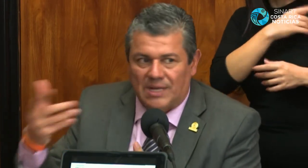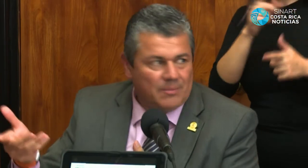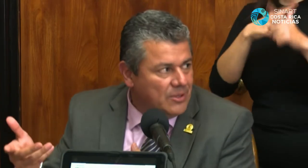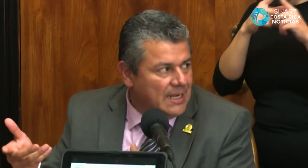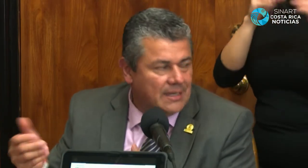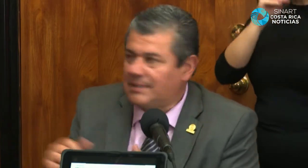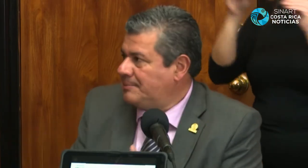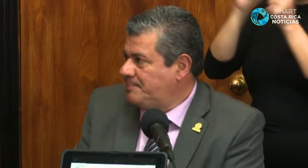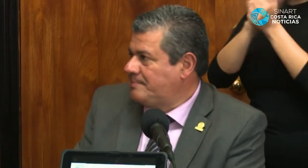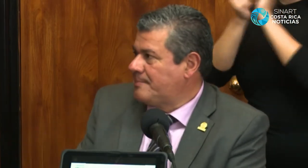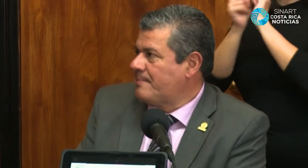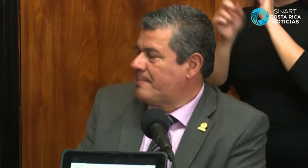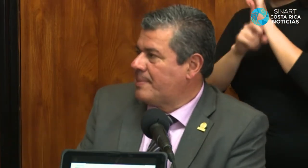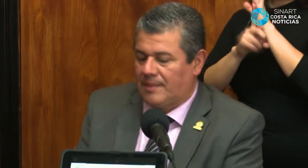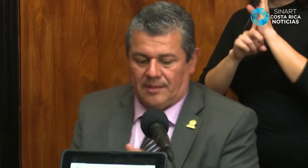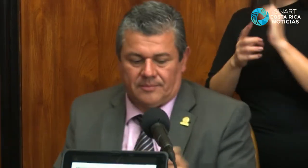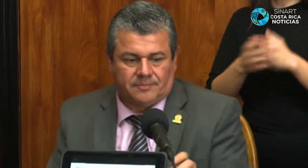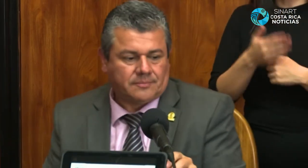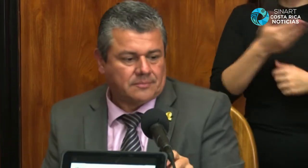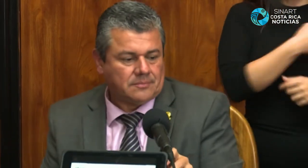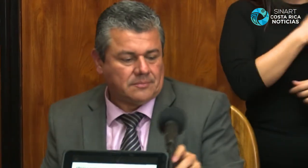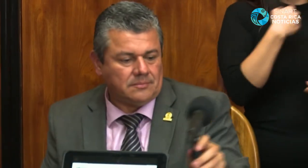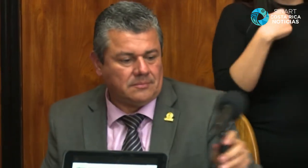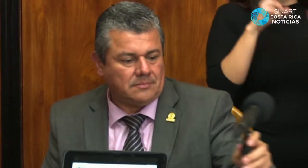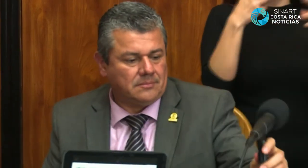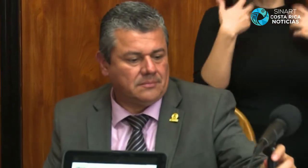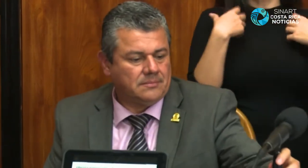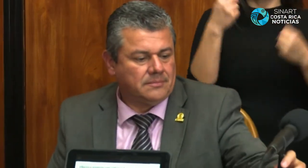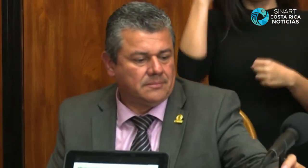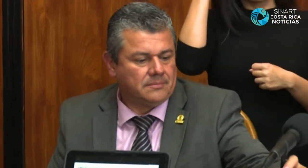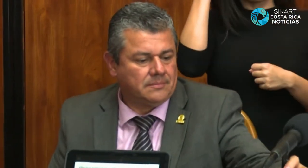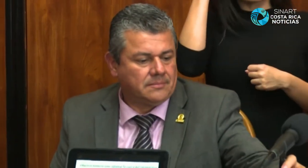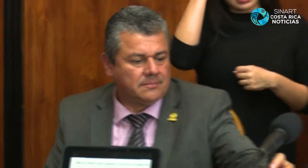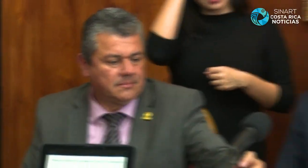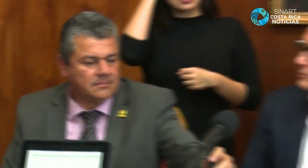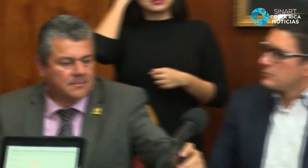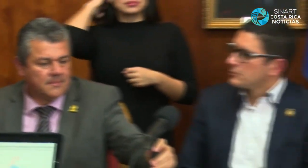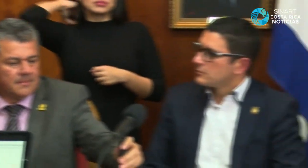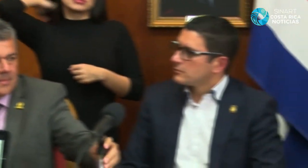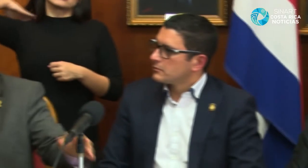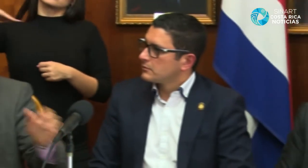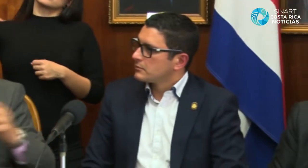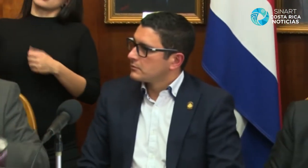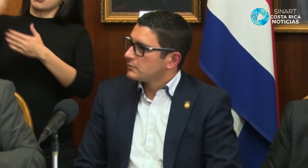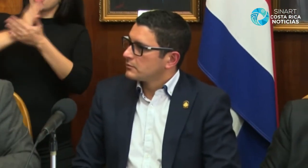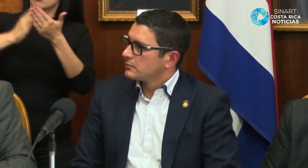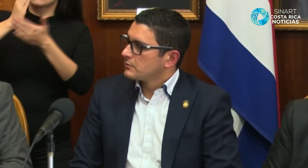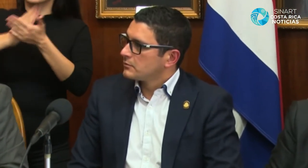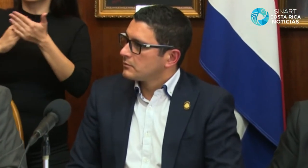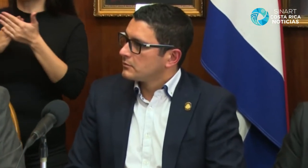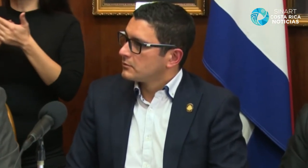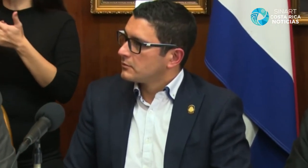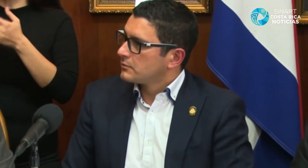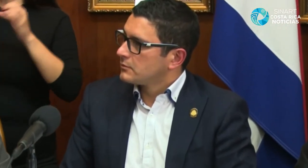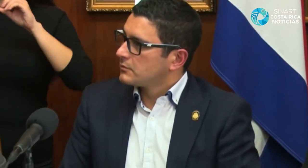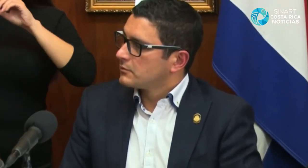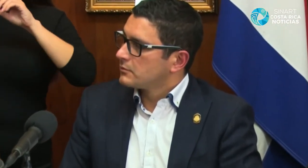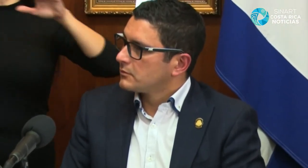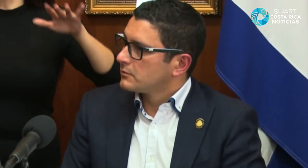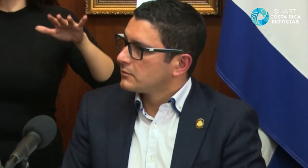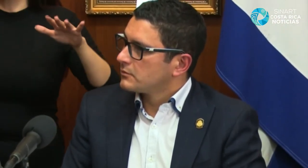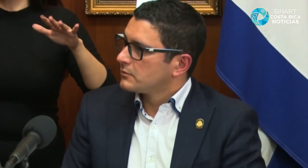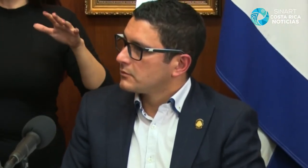un cambio de alerta. Señor ministro, el tema de la salud mental, vemos algunos brotes, por decirlo